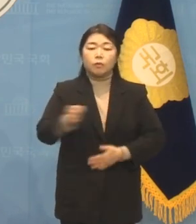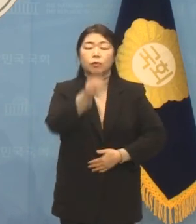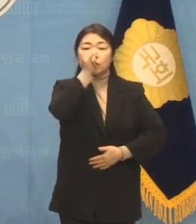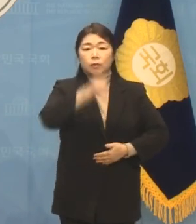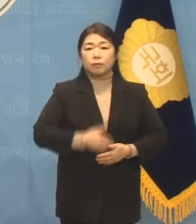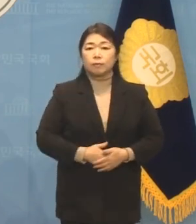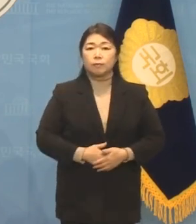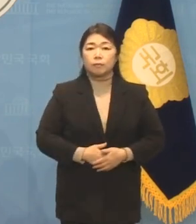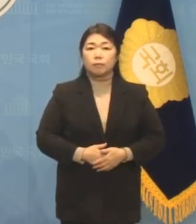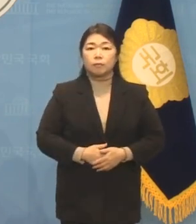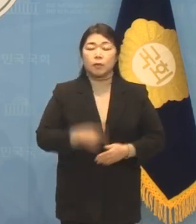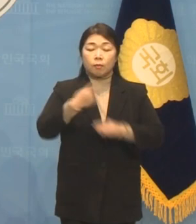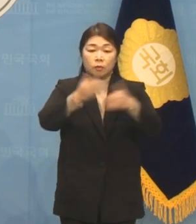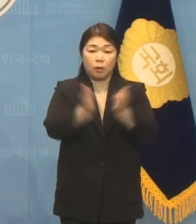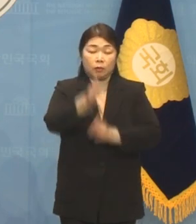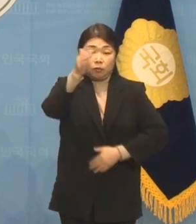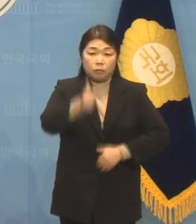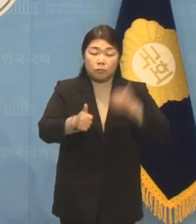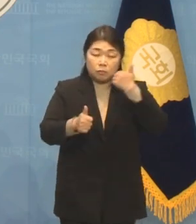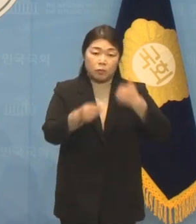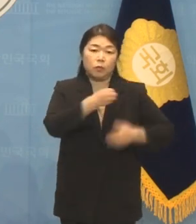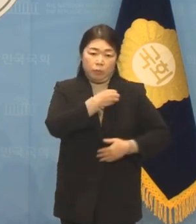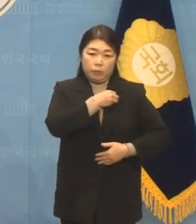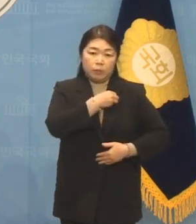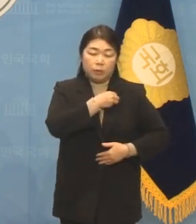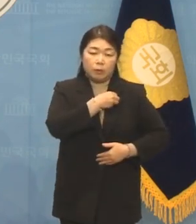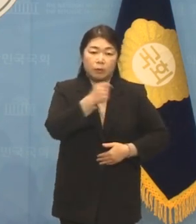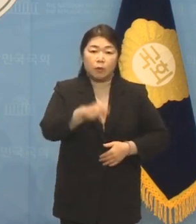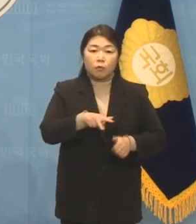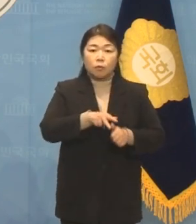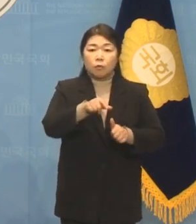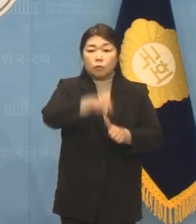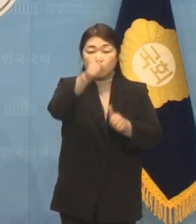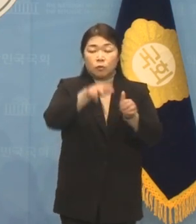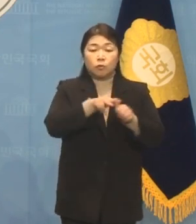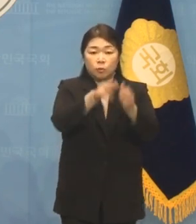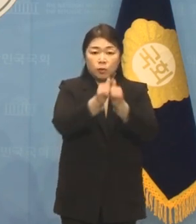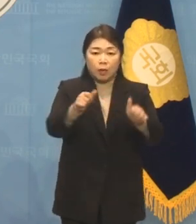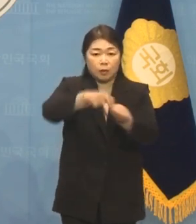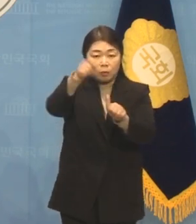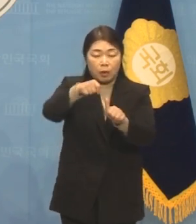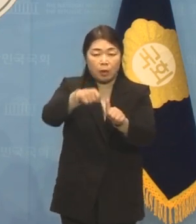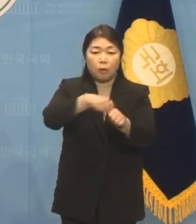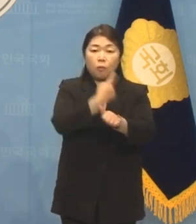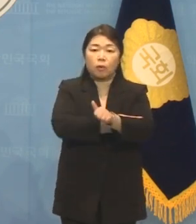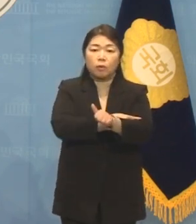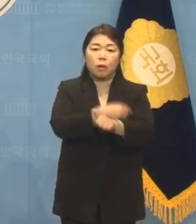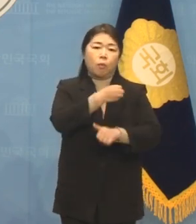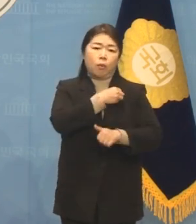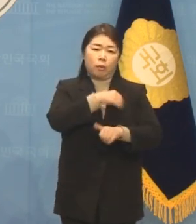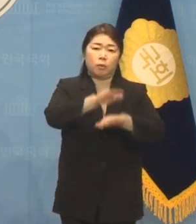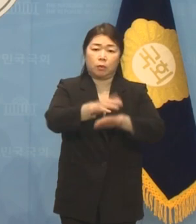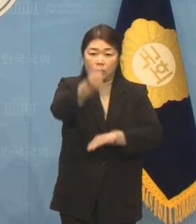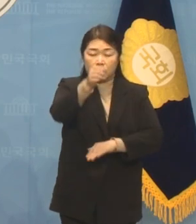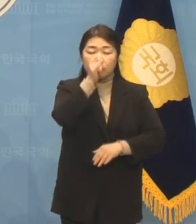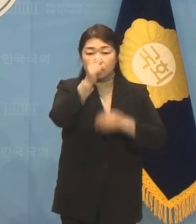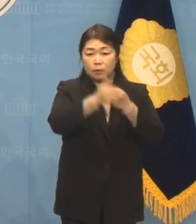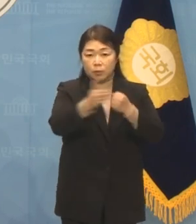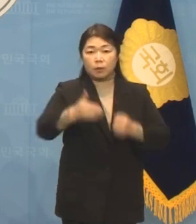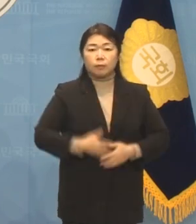당원이고 후보 선택권은 당원의 기본 권리이기 때문입니다. 종로 구민들과